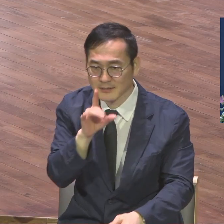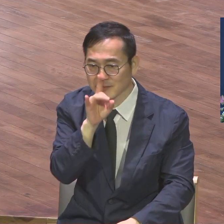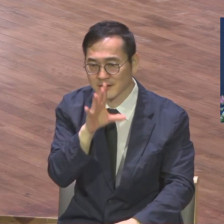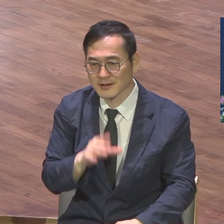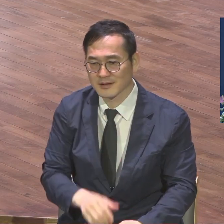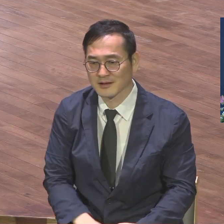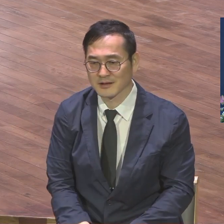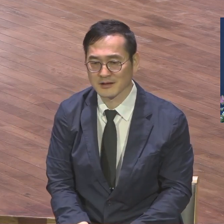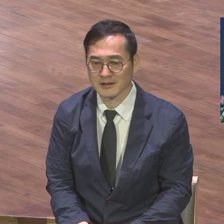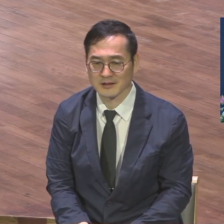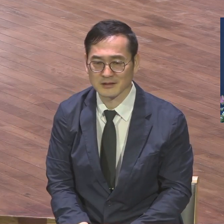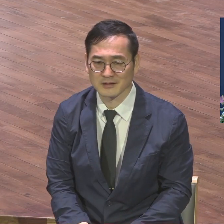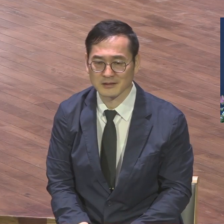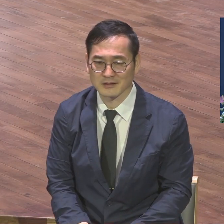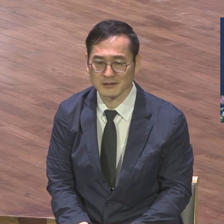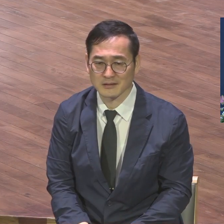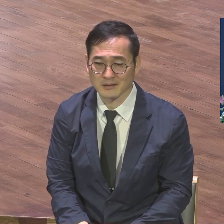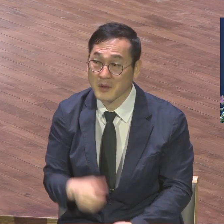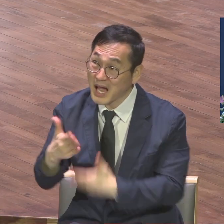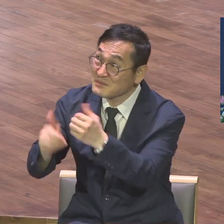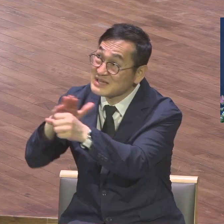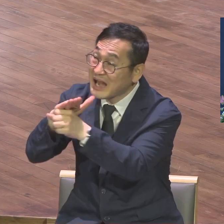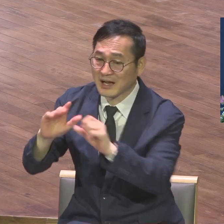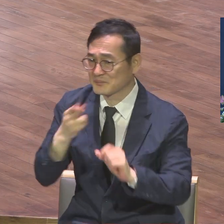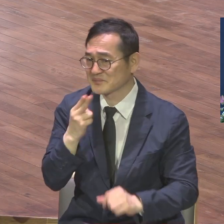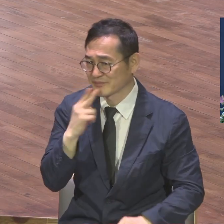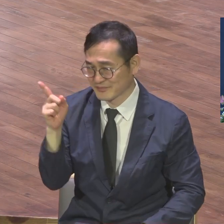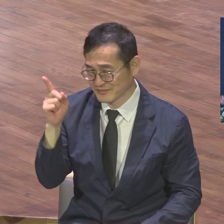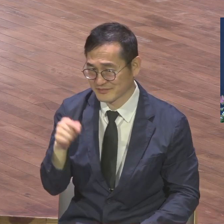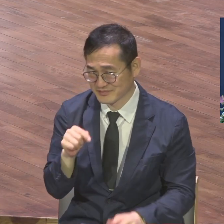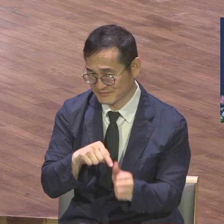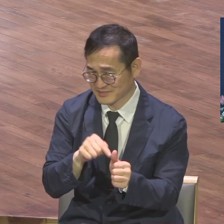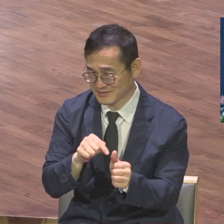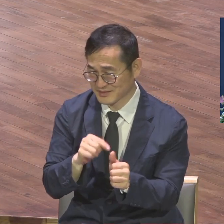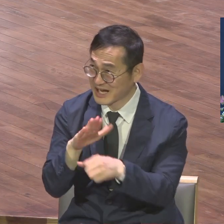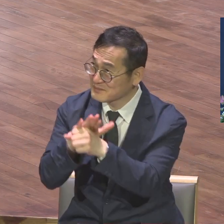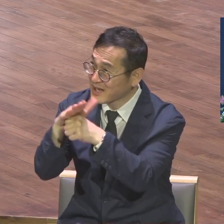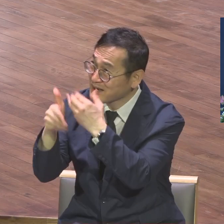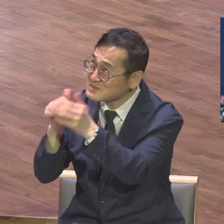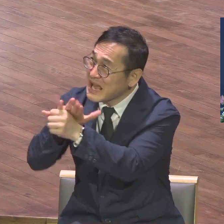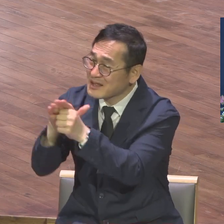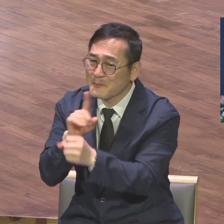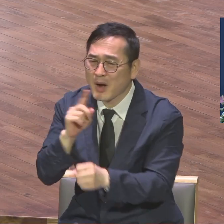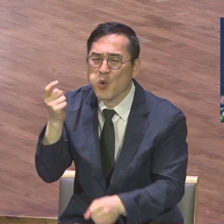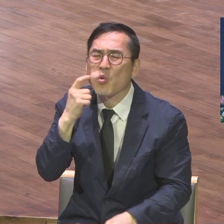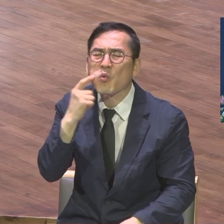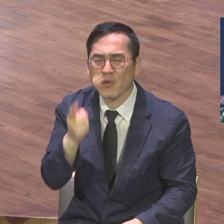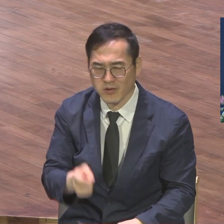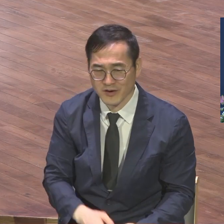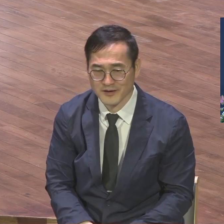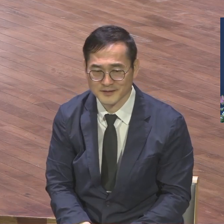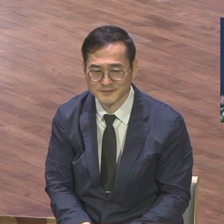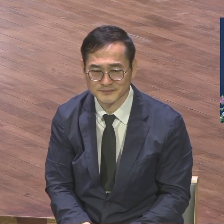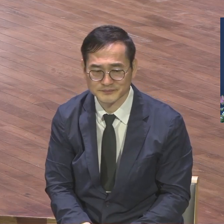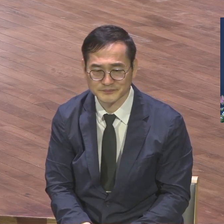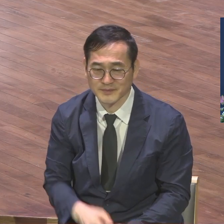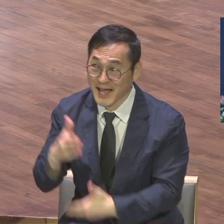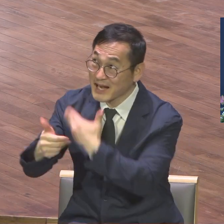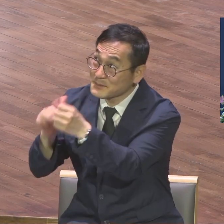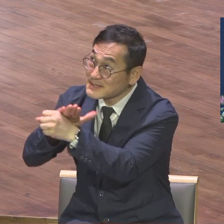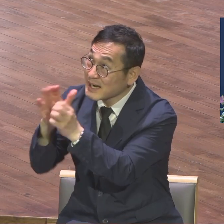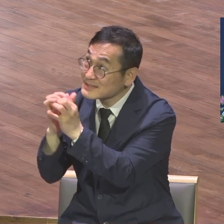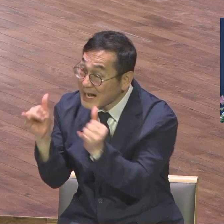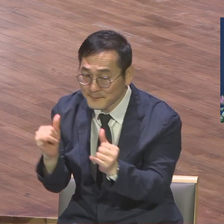사랑하는 하는 겁니까? 하나님 모르는 사람이에요. 하나님과 상관없는 사람이에요. 하나님을 사랑하는 사람은요